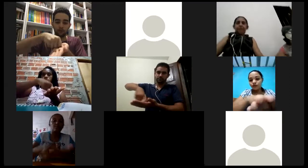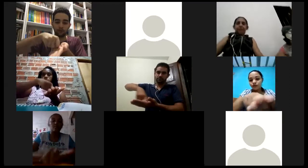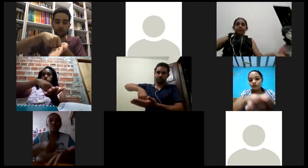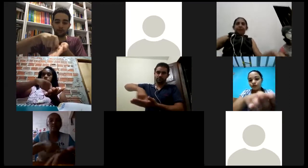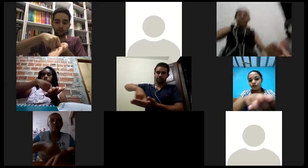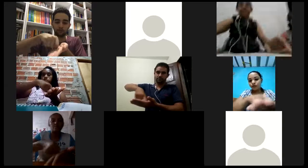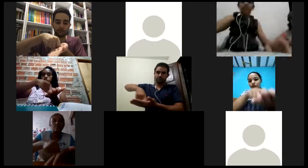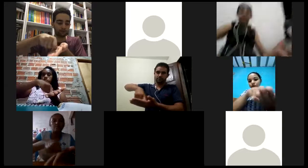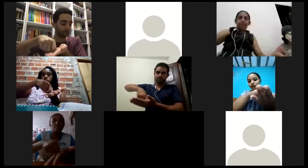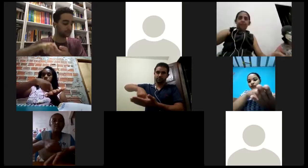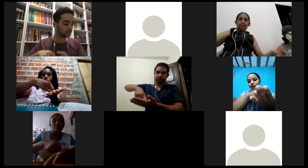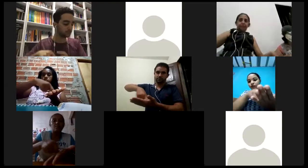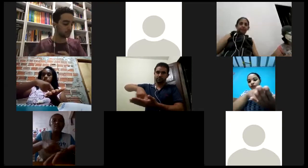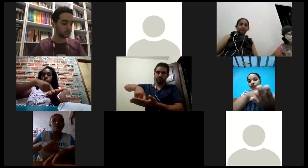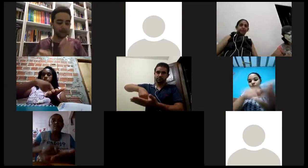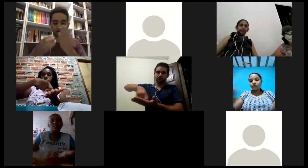Borracha.